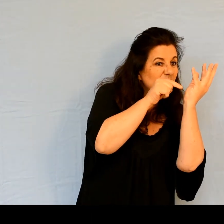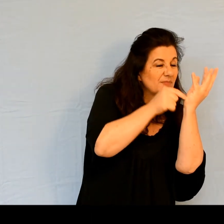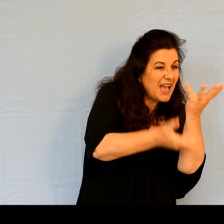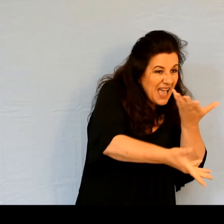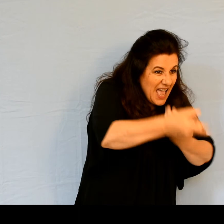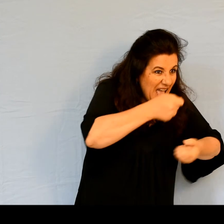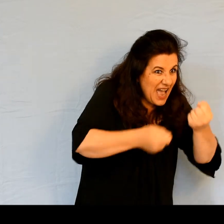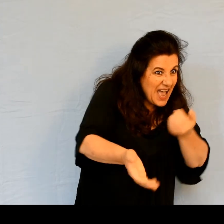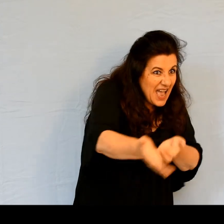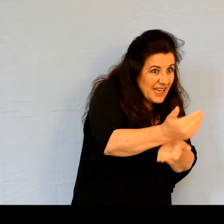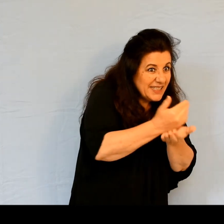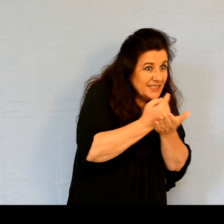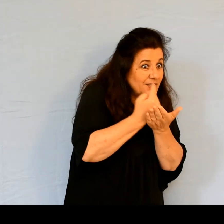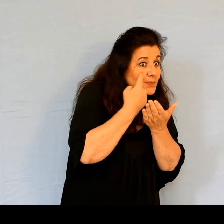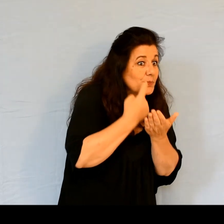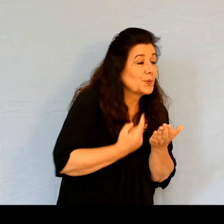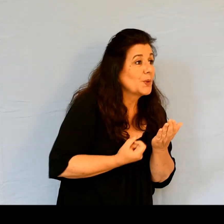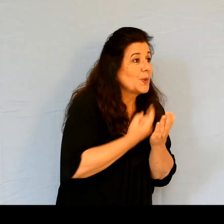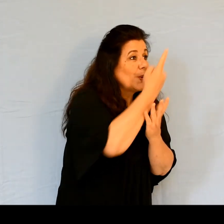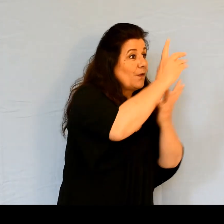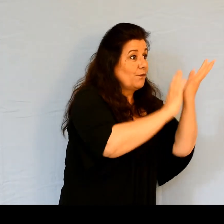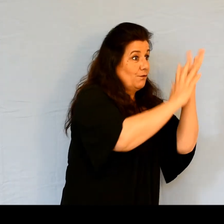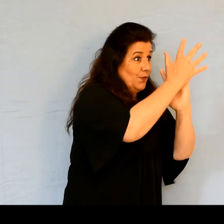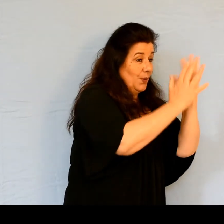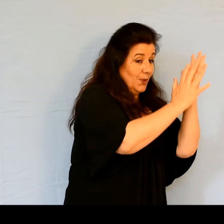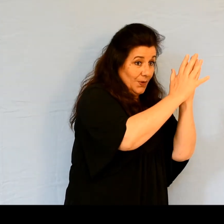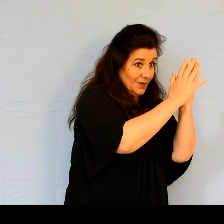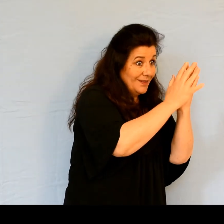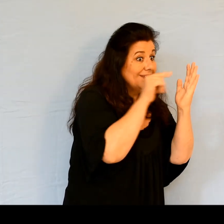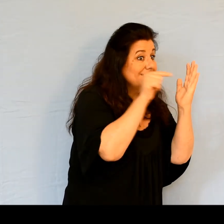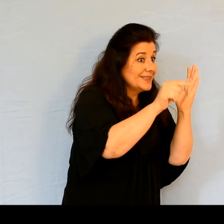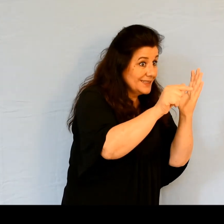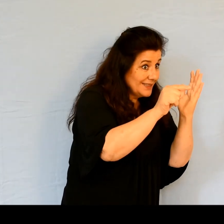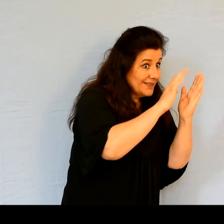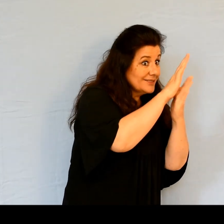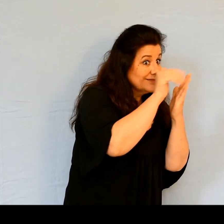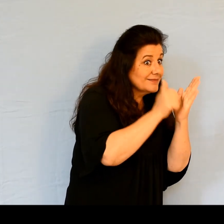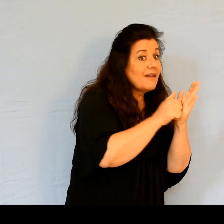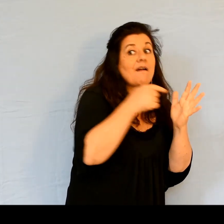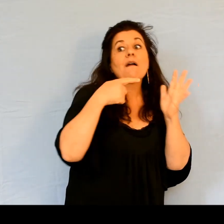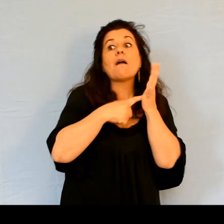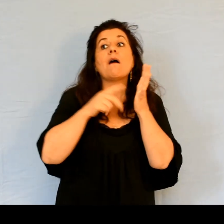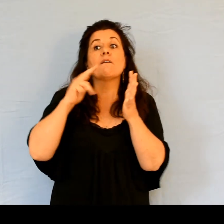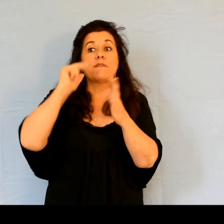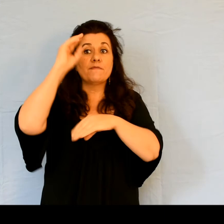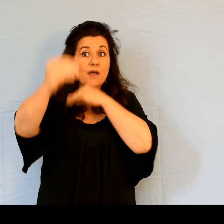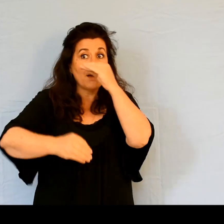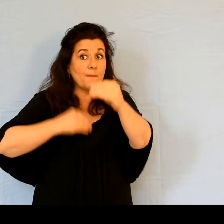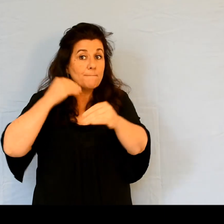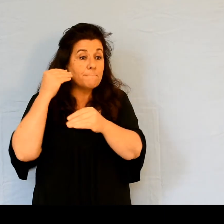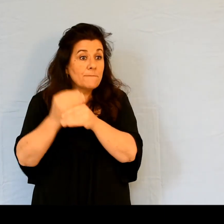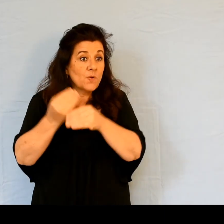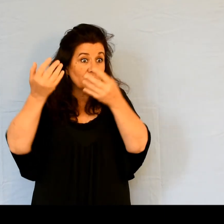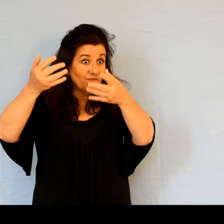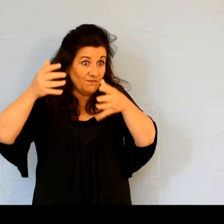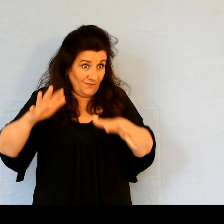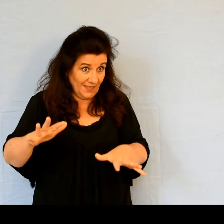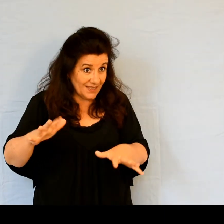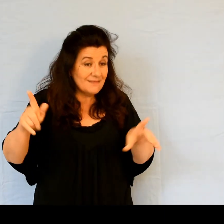Ainsi en sera-t-il à la fin du monde. Le Fils de l'homme